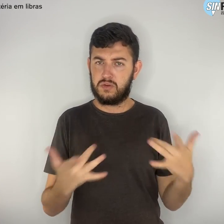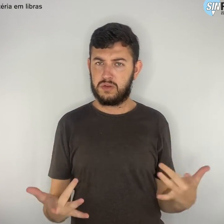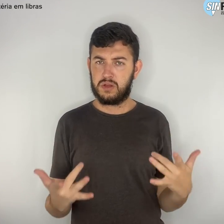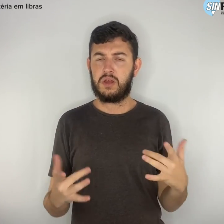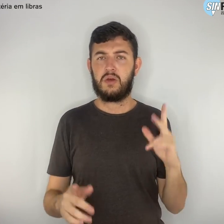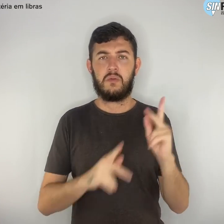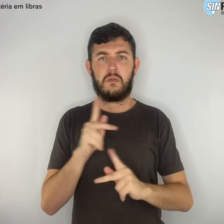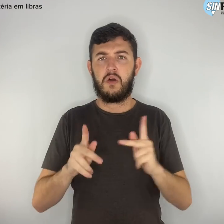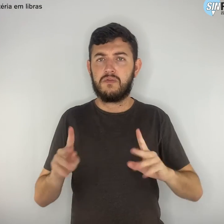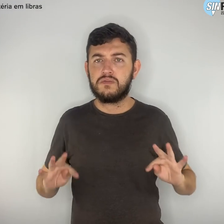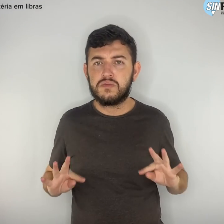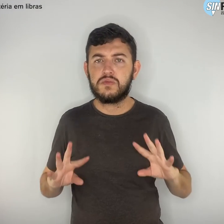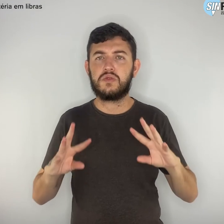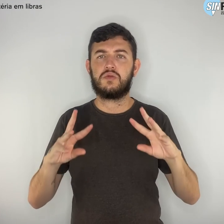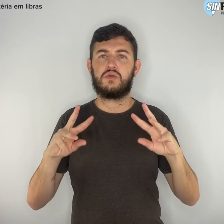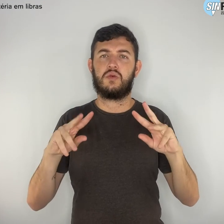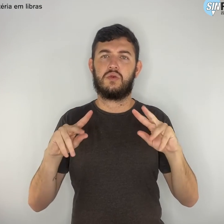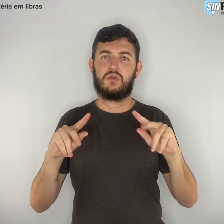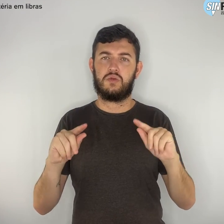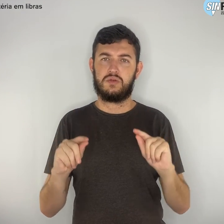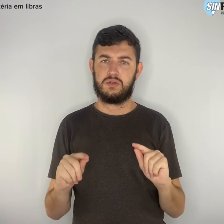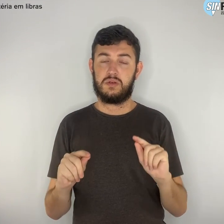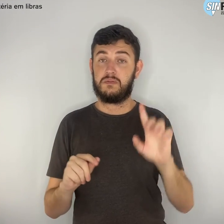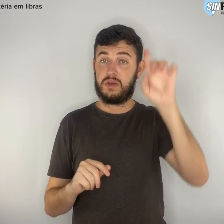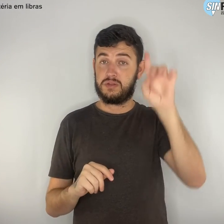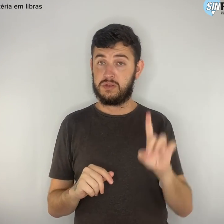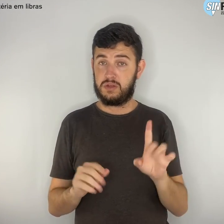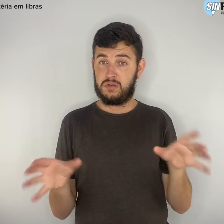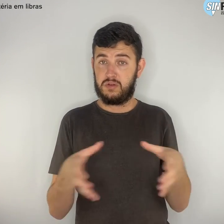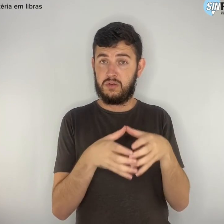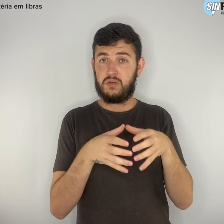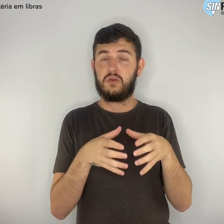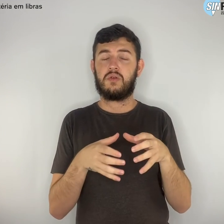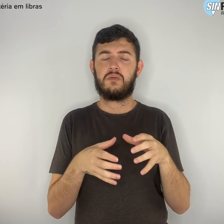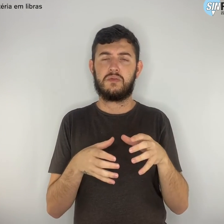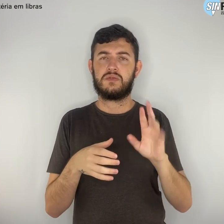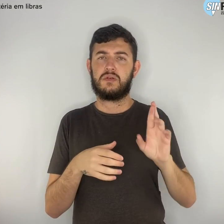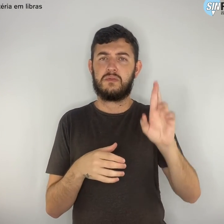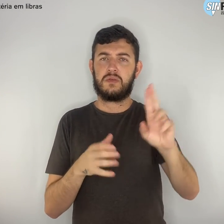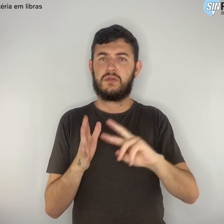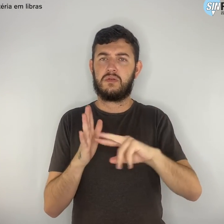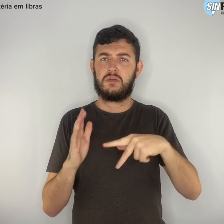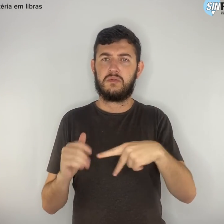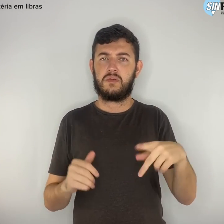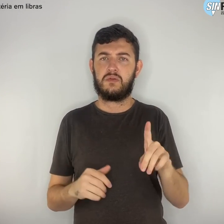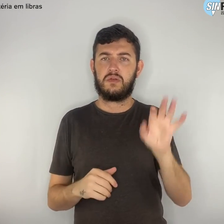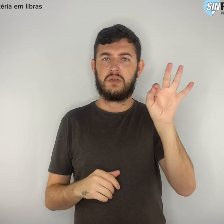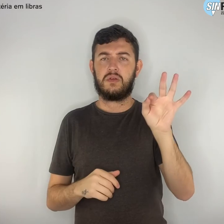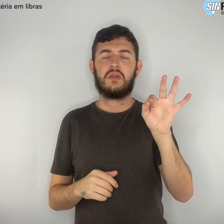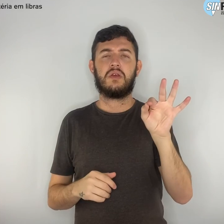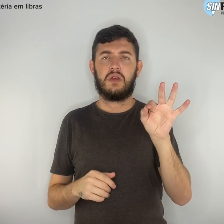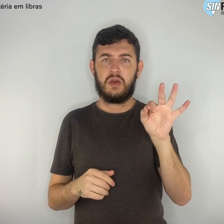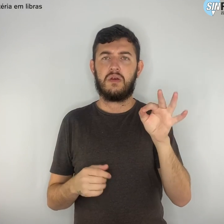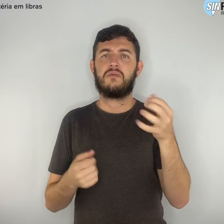povos. Para a diretoria colegiada, é importante todas as categorias profissionais